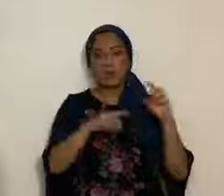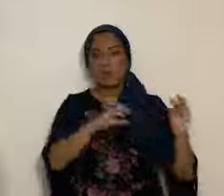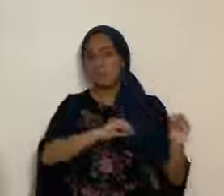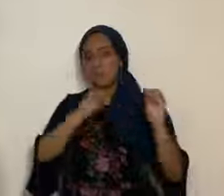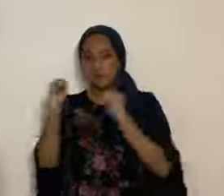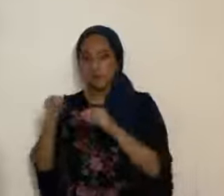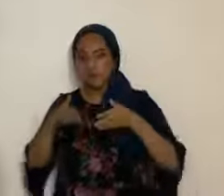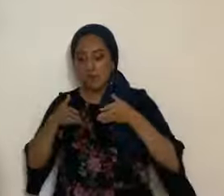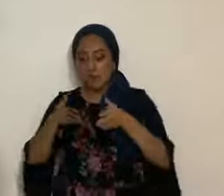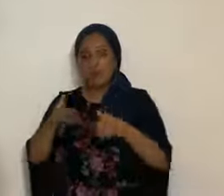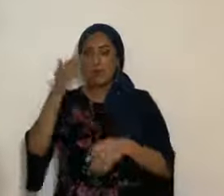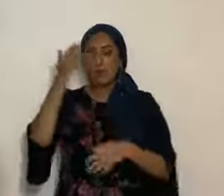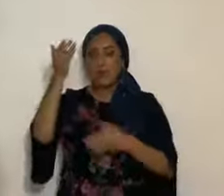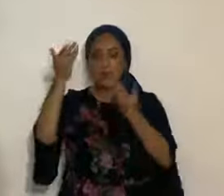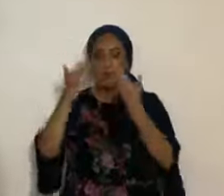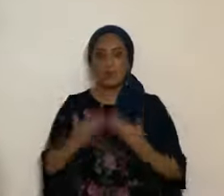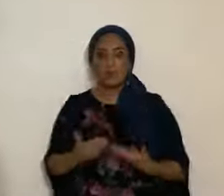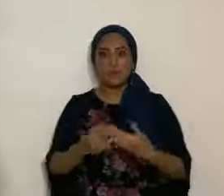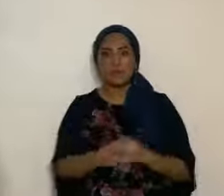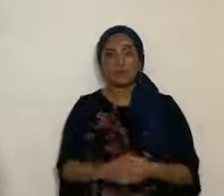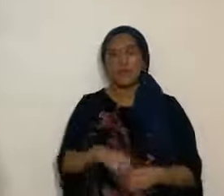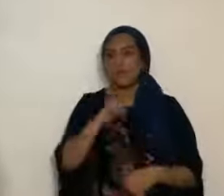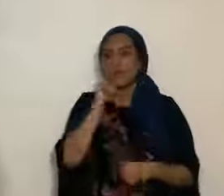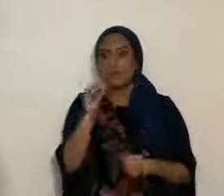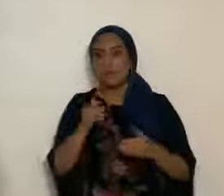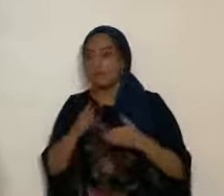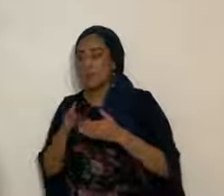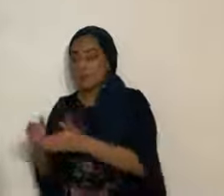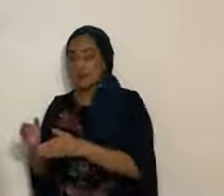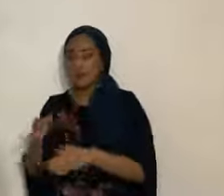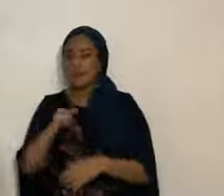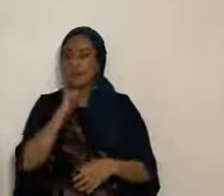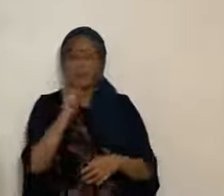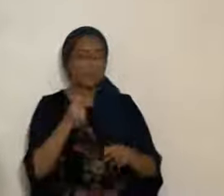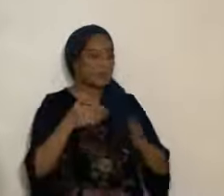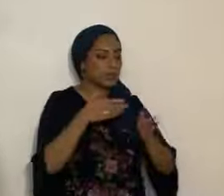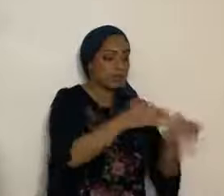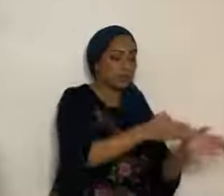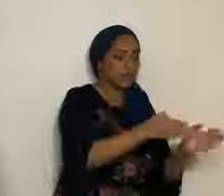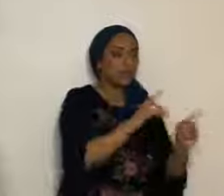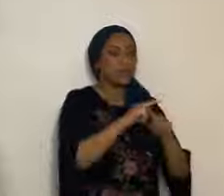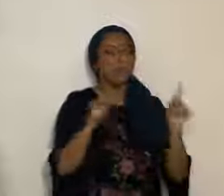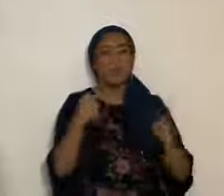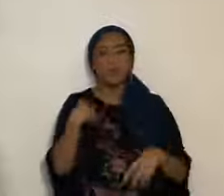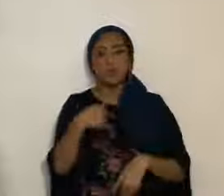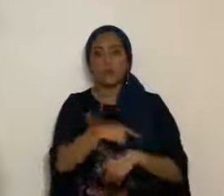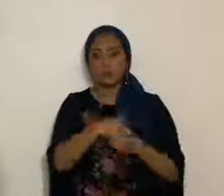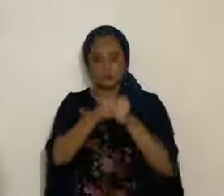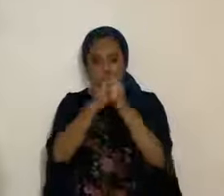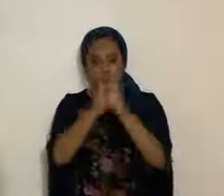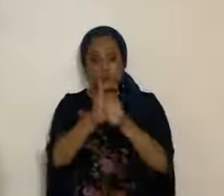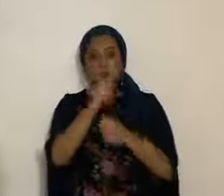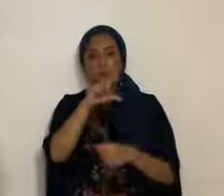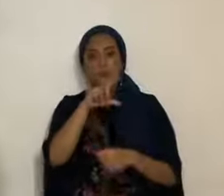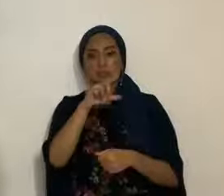Él nos ha dejado, que no nos desviaremos ni a izquierda ni a derecha, sino que proseguiremos fieles y firmes